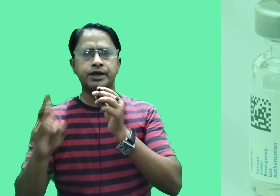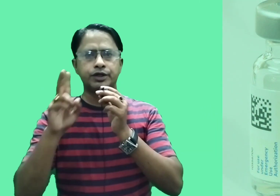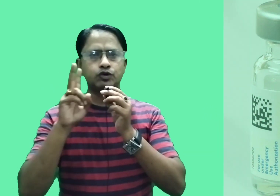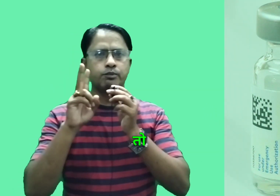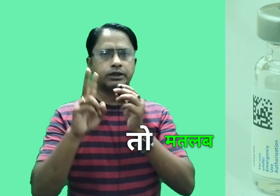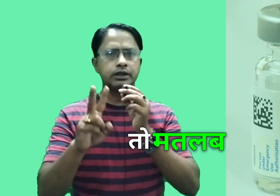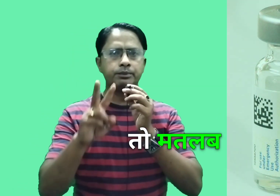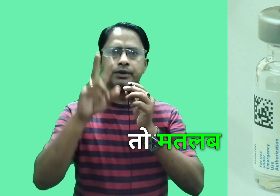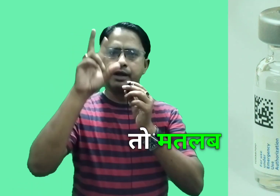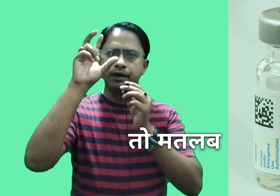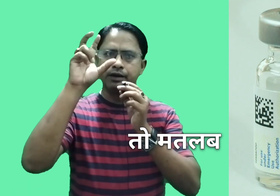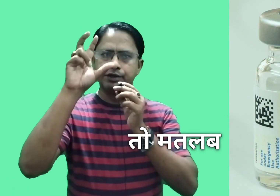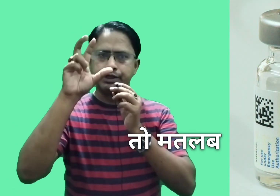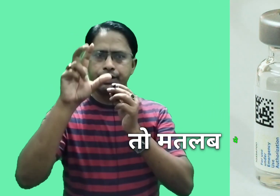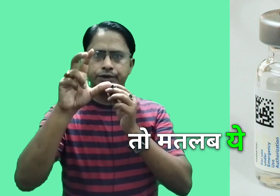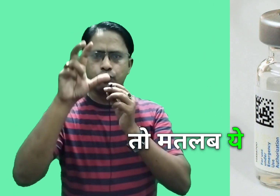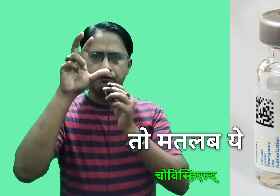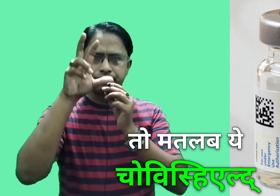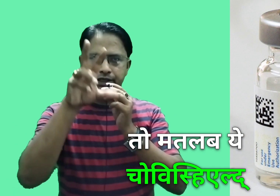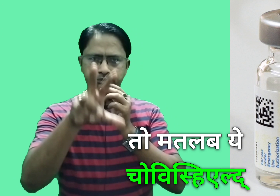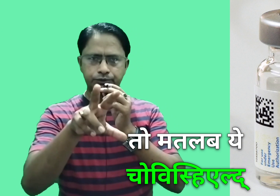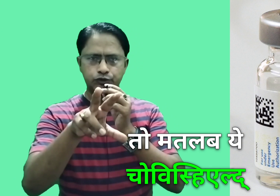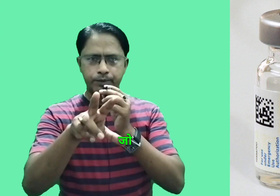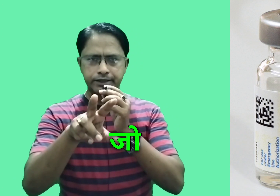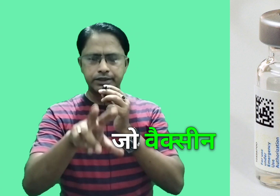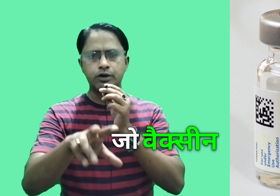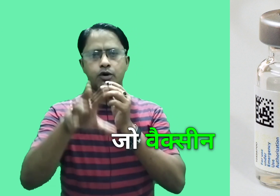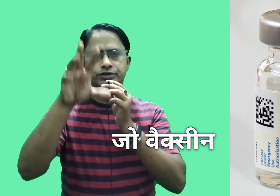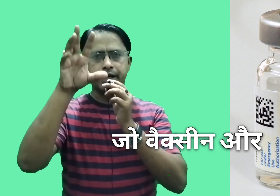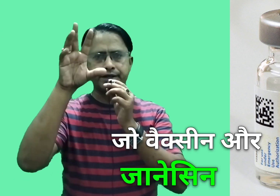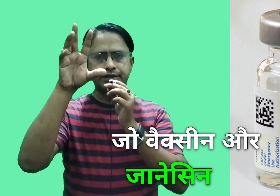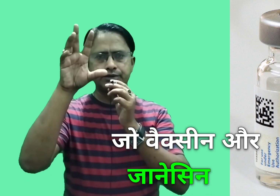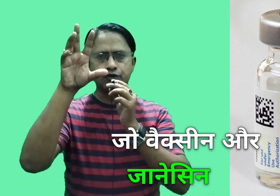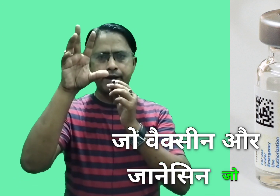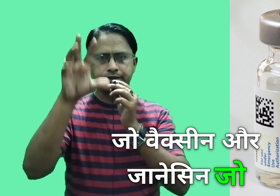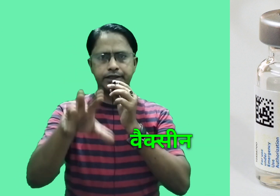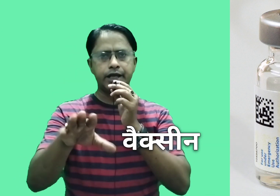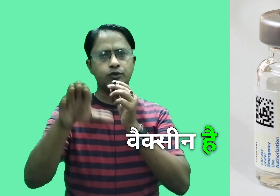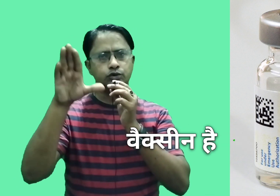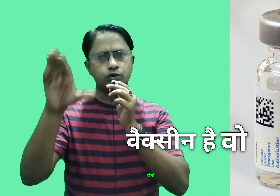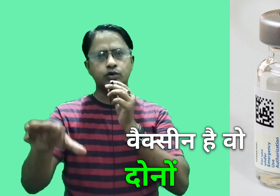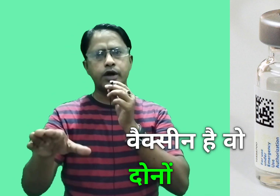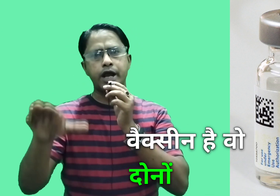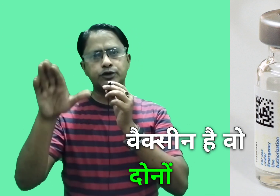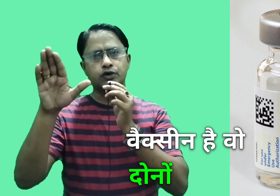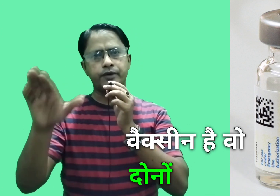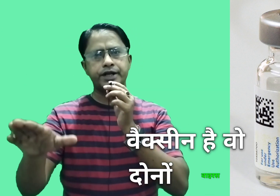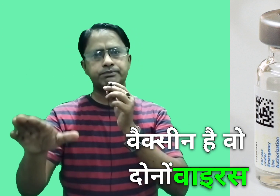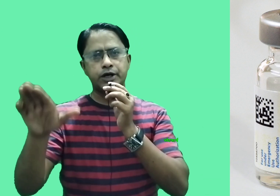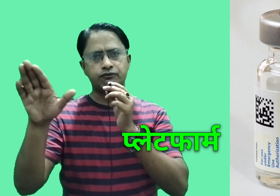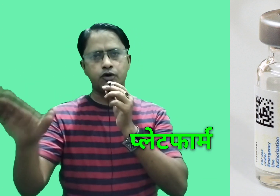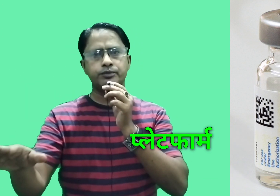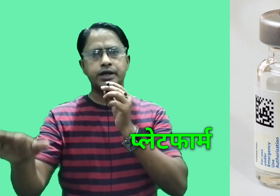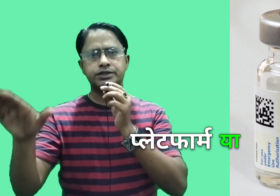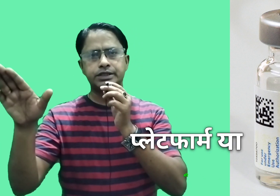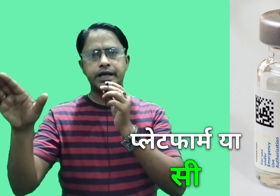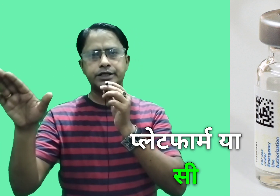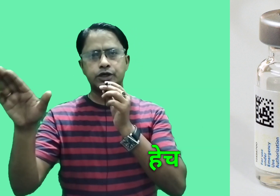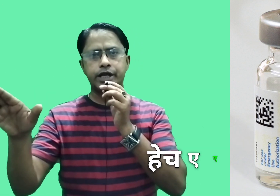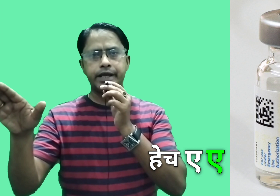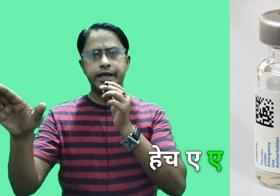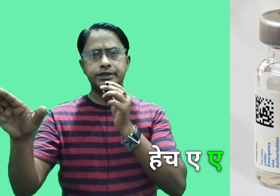ठीक है, तो मतलब ये कोविशील्ड जो वैक्सीन और जानेसिन जो वैक्सीन है वो दोनों एडिनो वायरस प्लेटफॉर्म